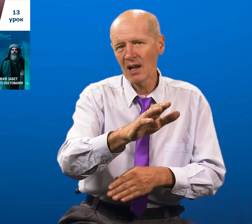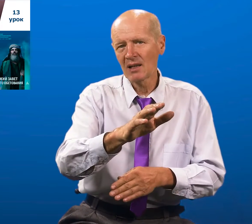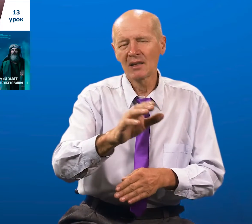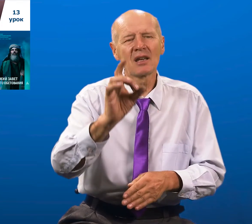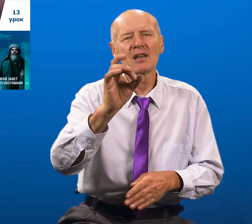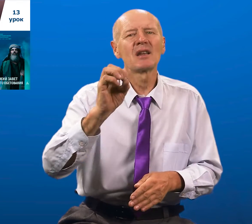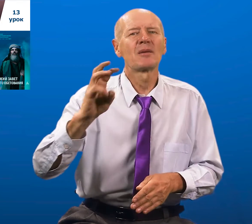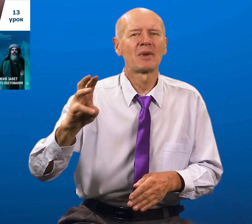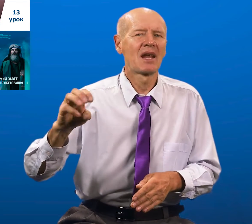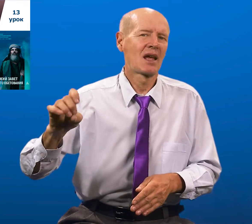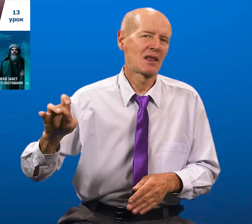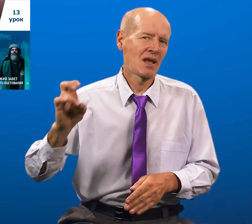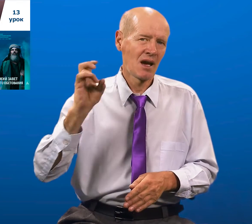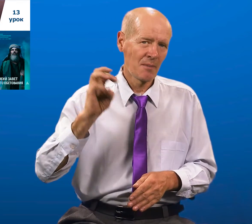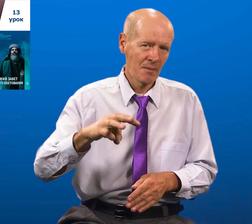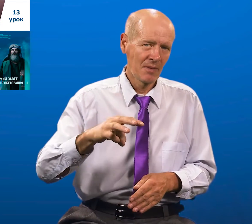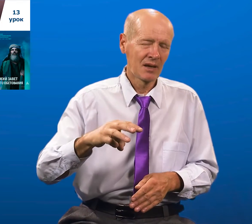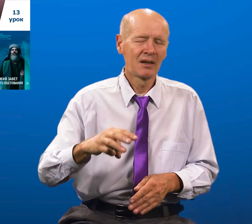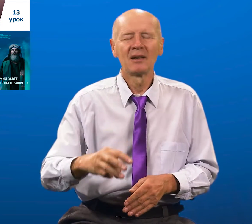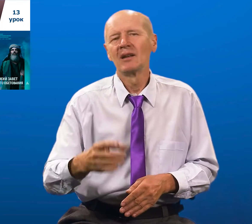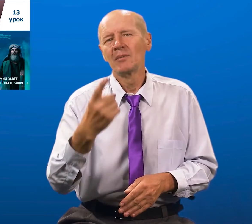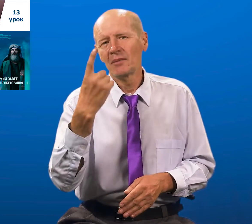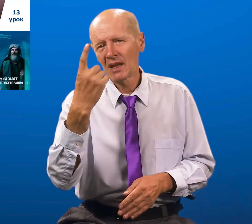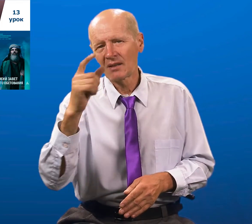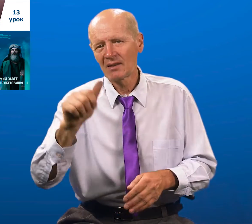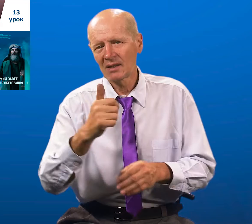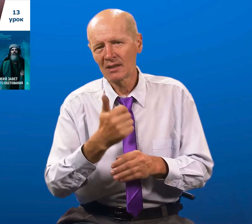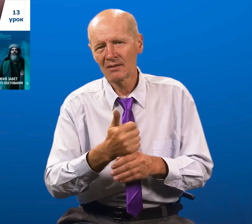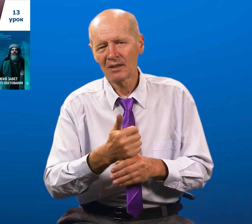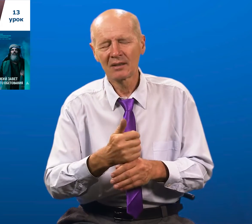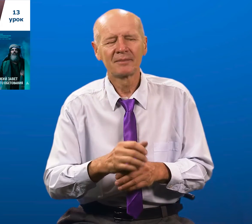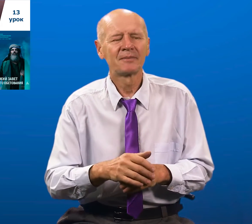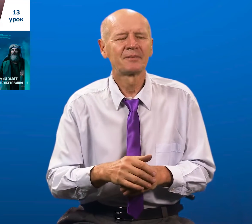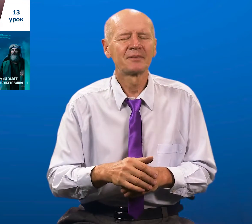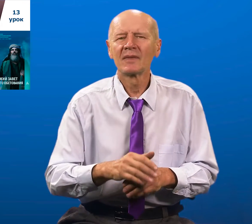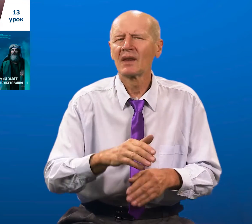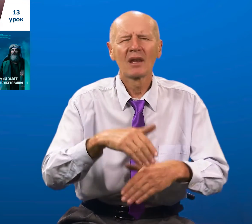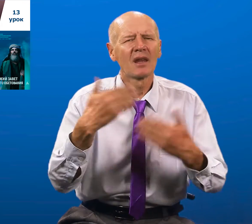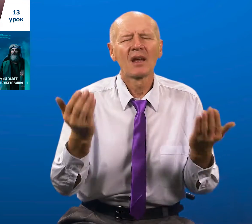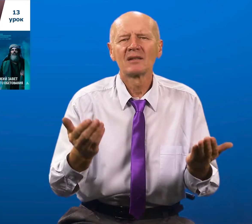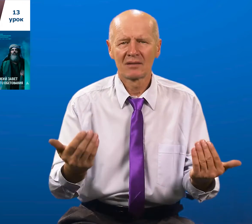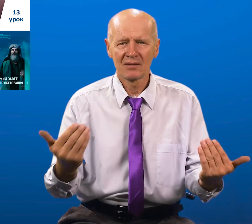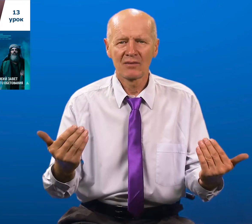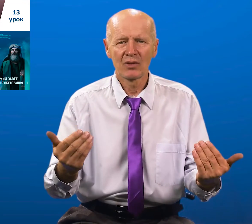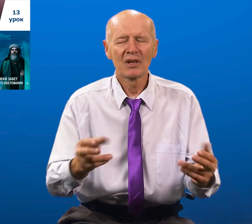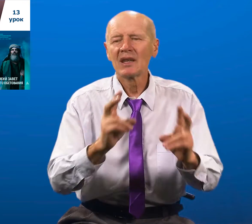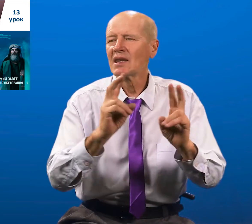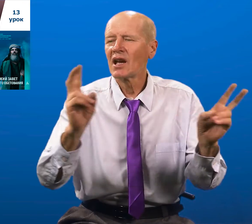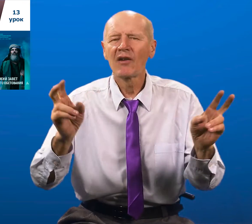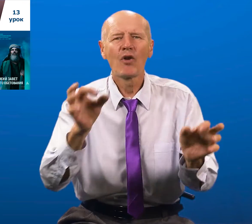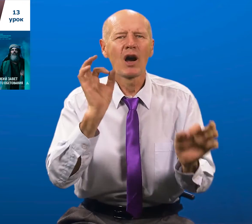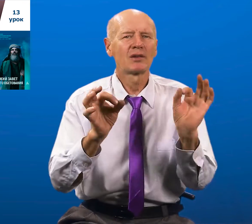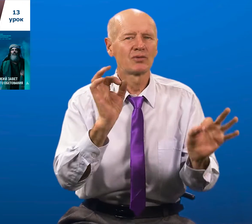в 8 главе, 1 тексте. Итак, нет ныне никакого осуждения